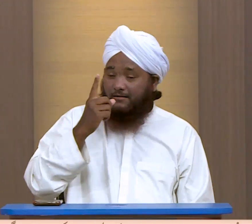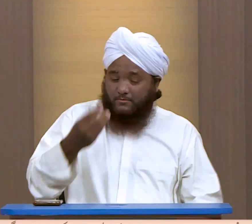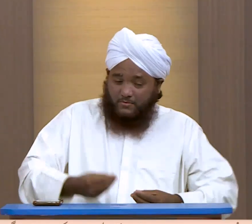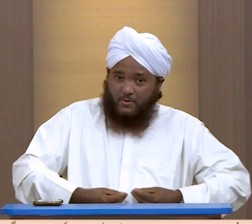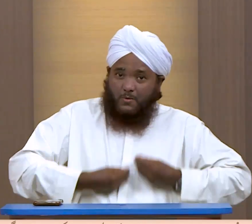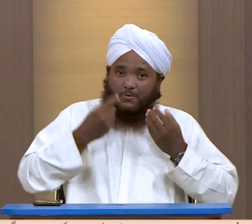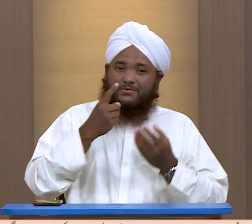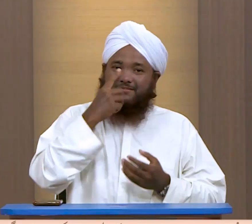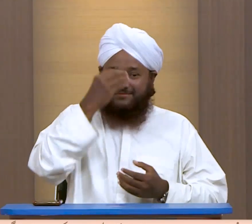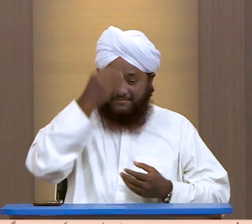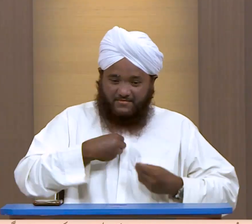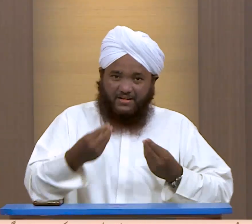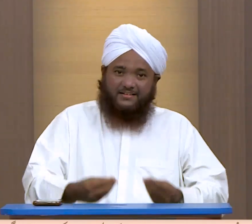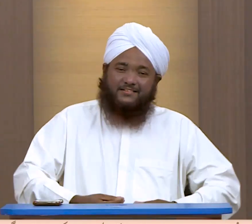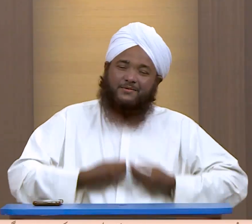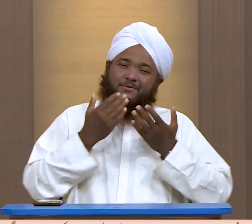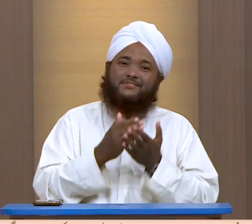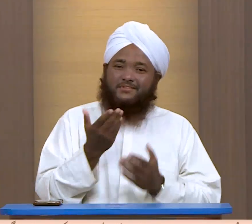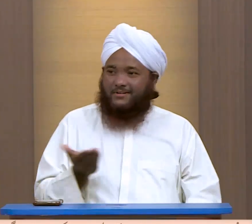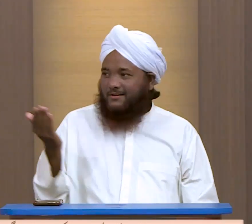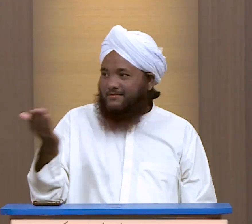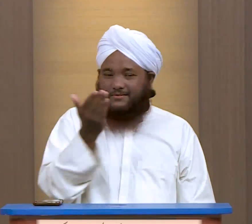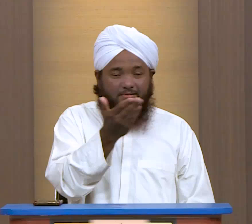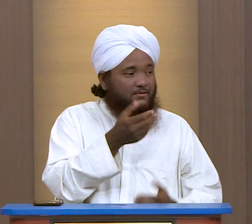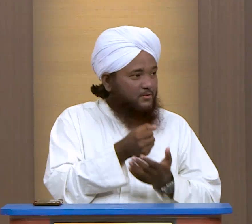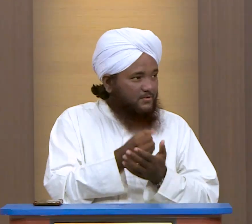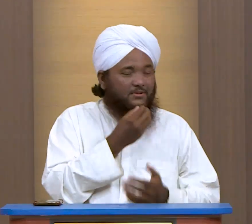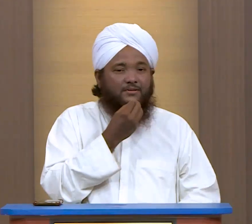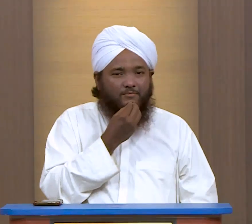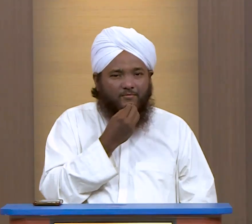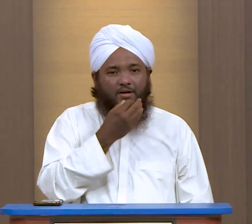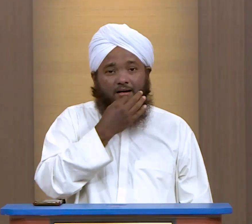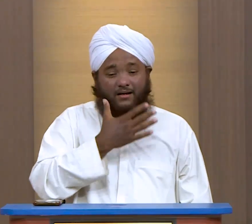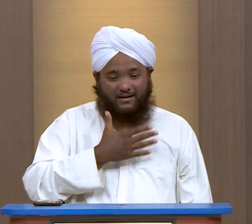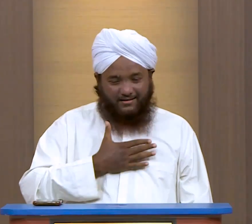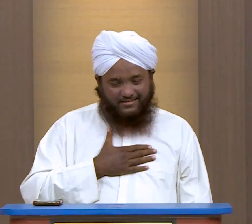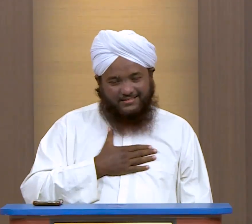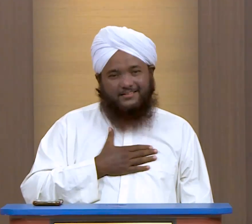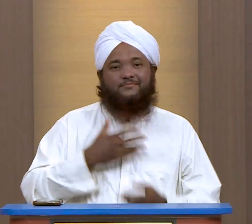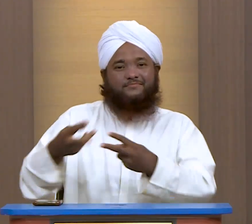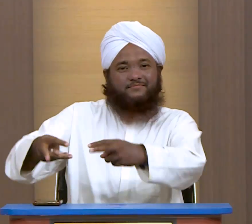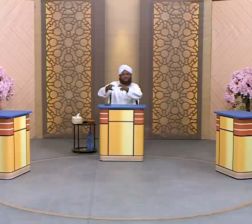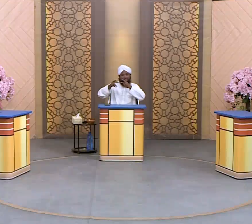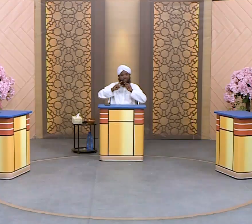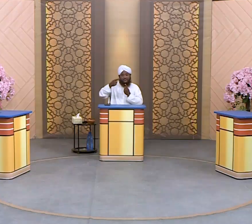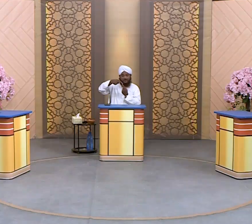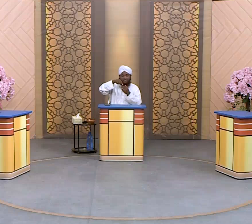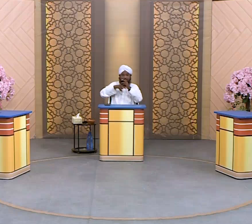سے راضی رہنا۔ ہمیں بھی اپنے بزرگوں کے ادب بھرے انداز کو اپناتے ہوئے والدین کا ادب و